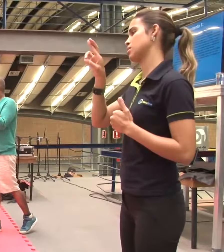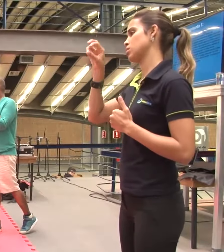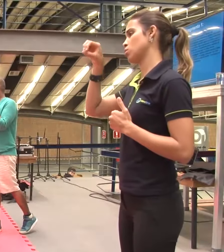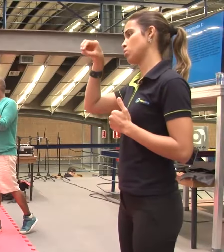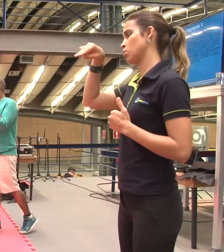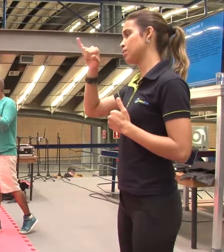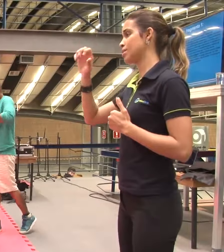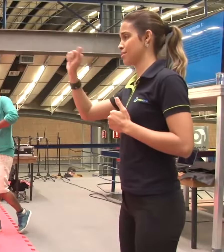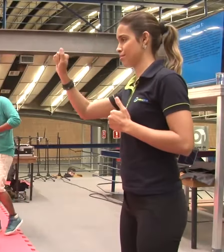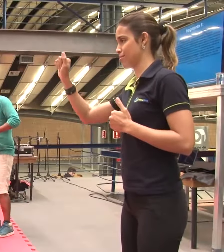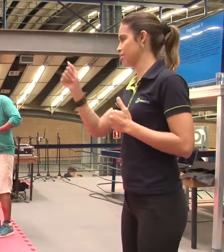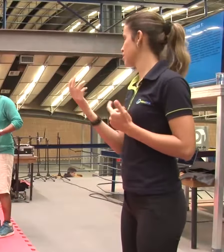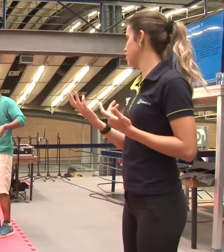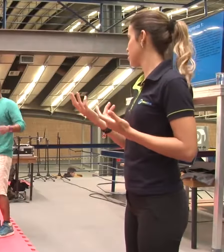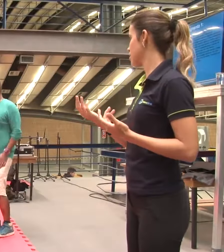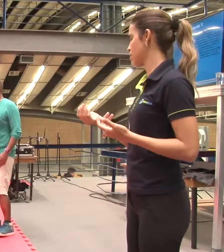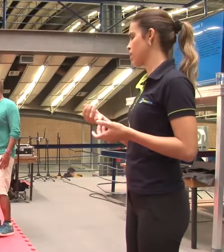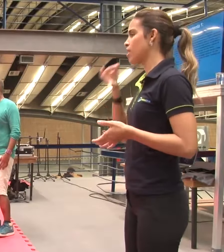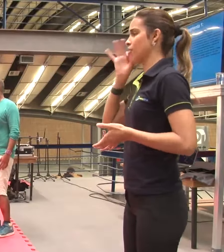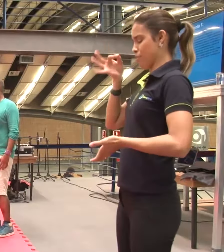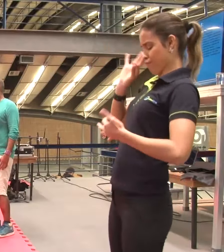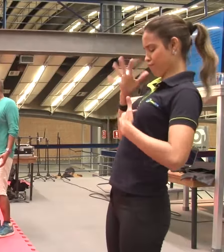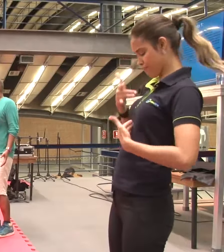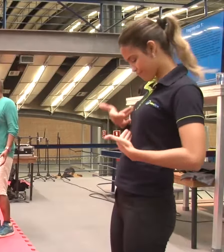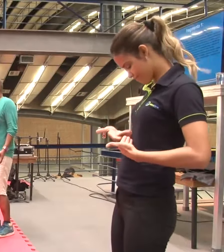Na mancha alegre. Poxa, caiu o café na minha camisa.